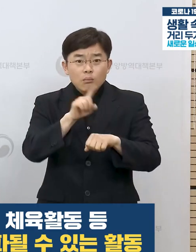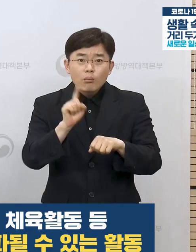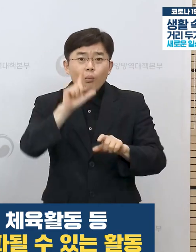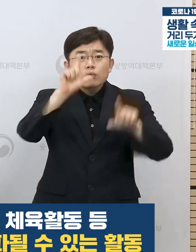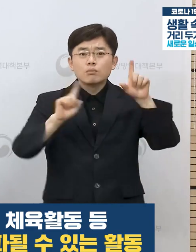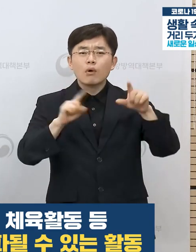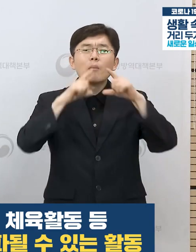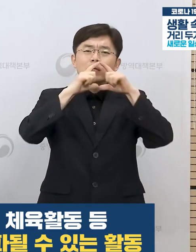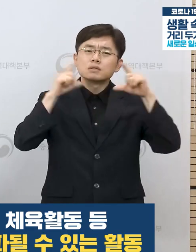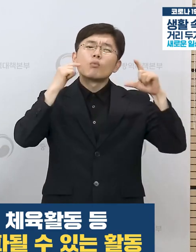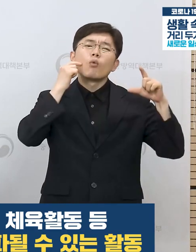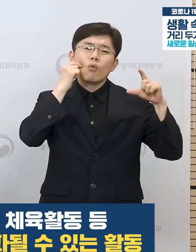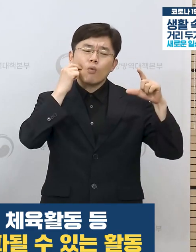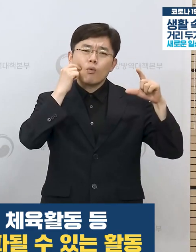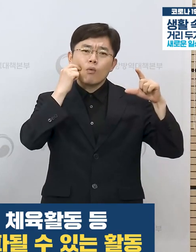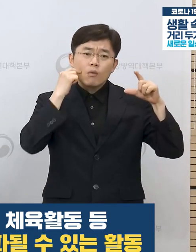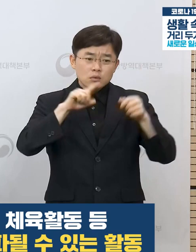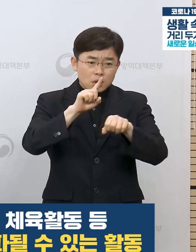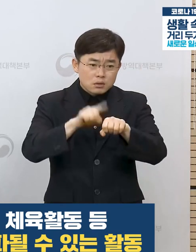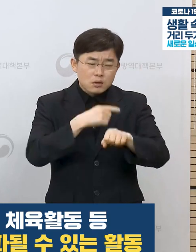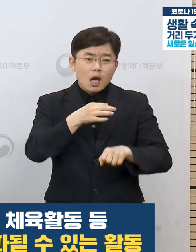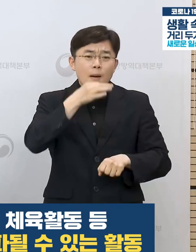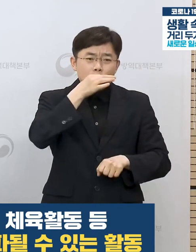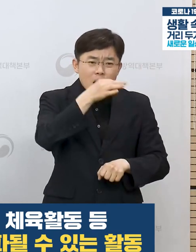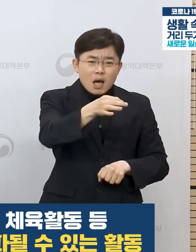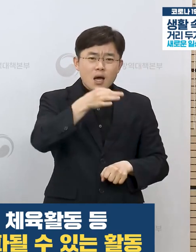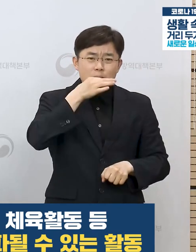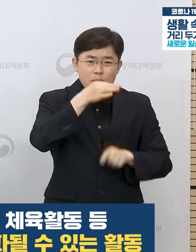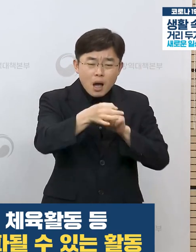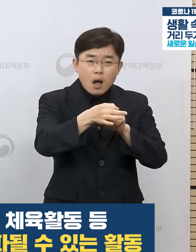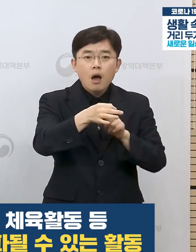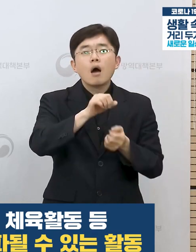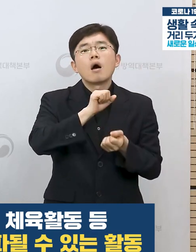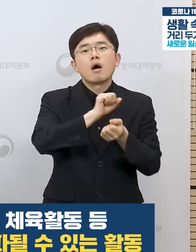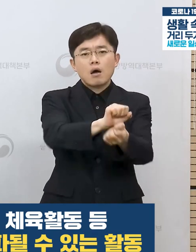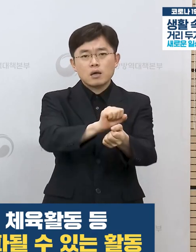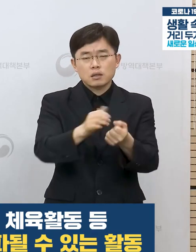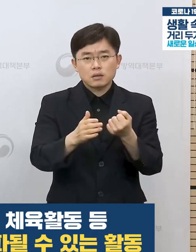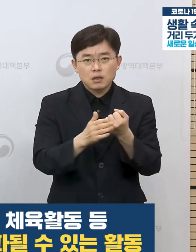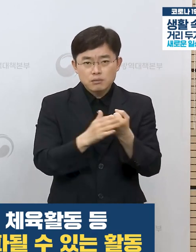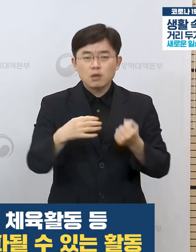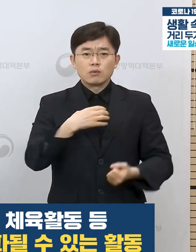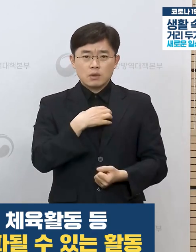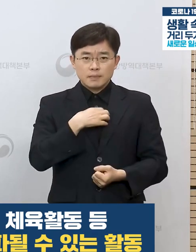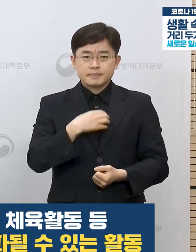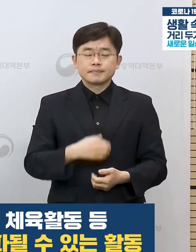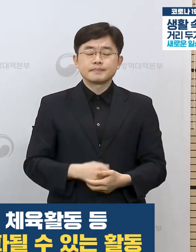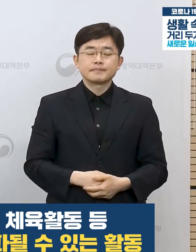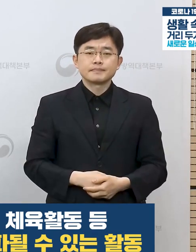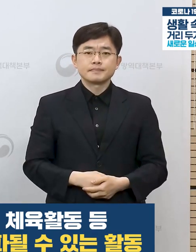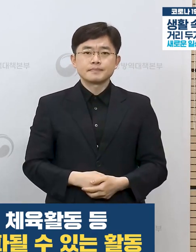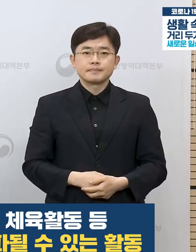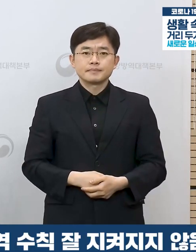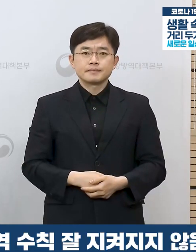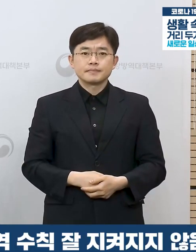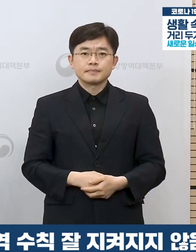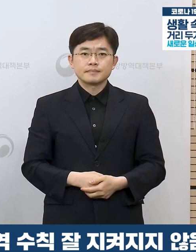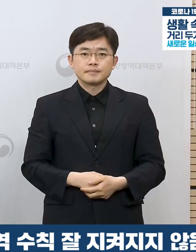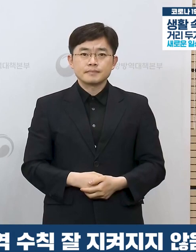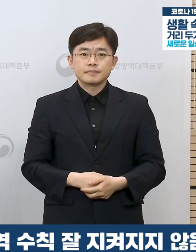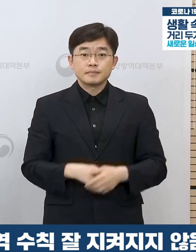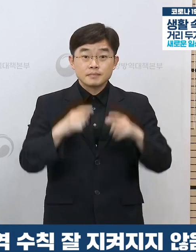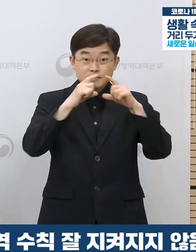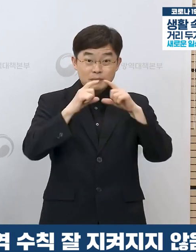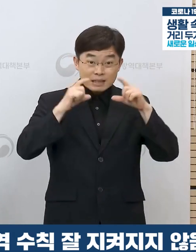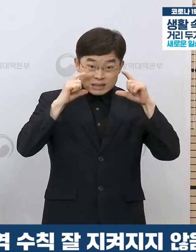쓰지 못하는 상황에서 침방울이 많이 전파될 수 있는 그런 활동들이 매개되었음을 알 수 있습니다. 또한